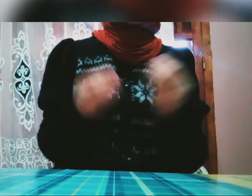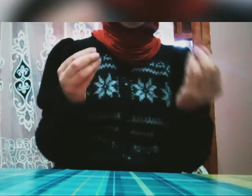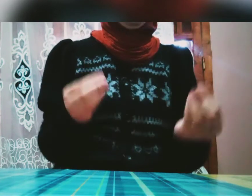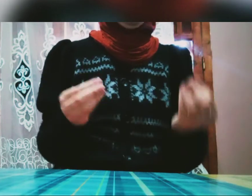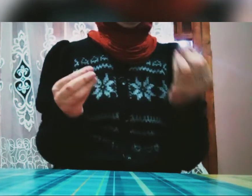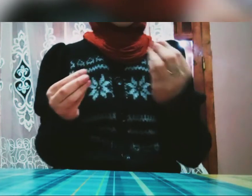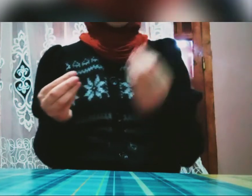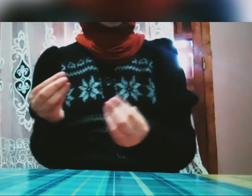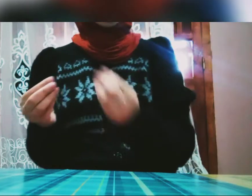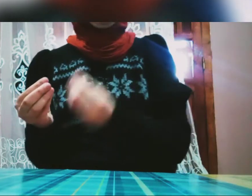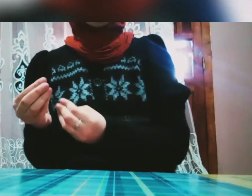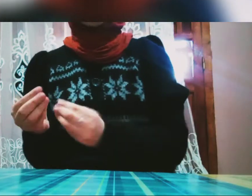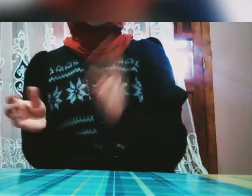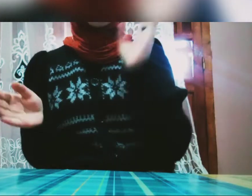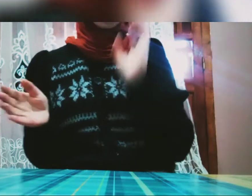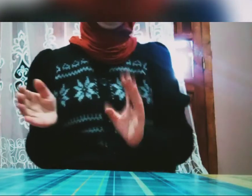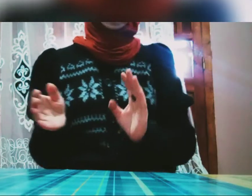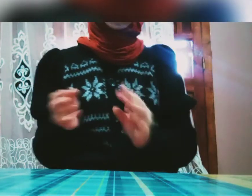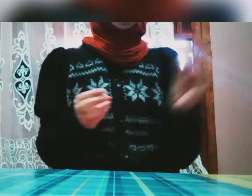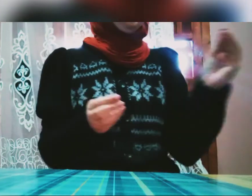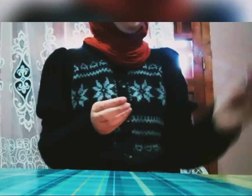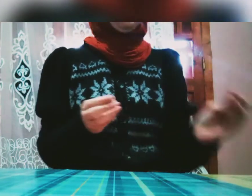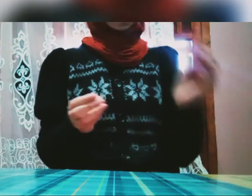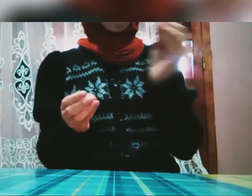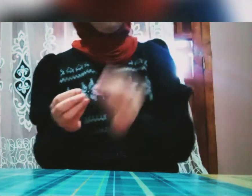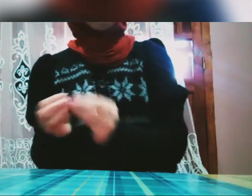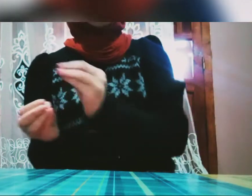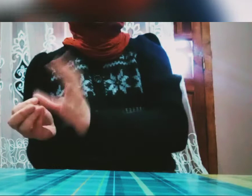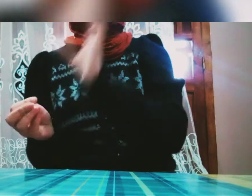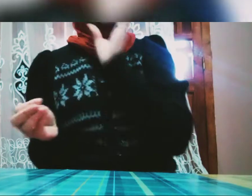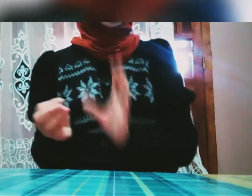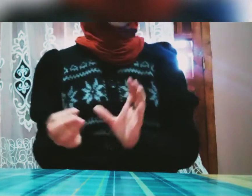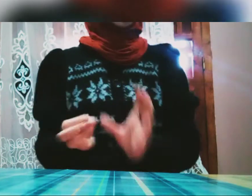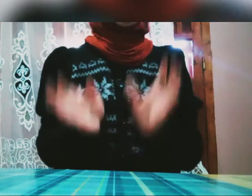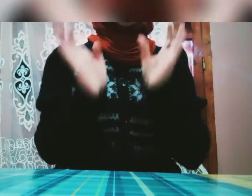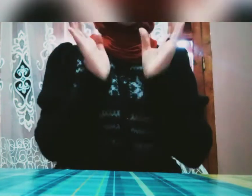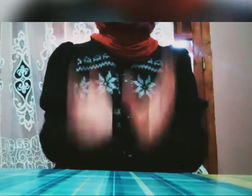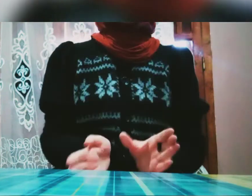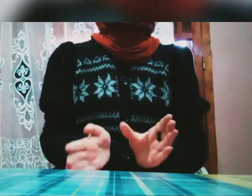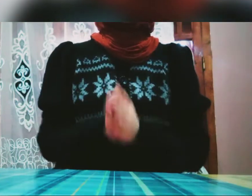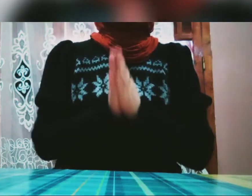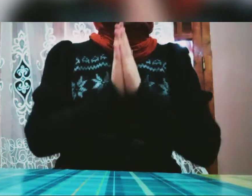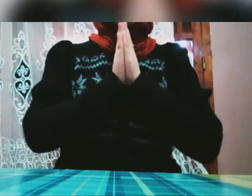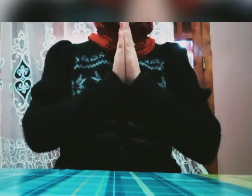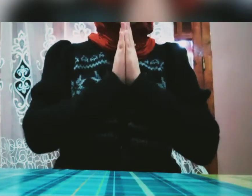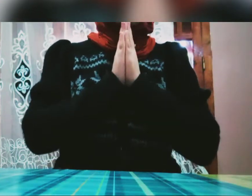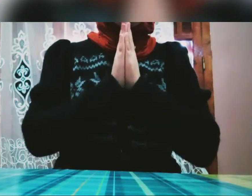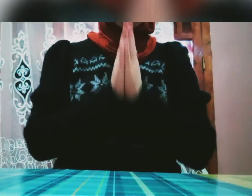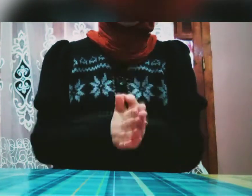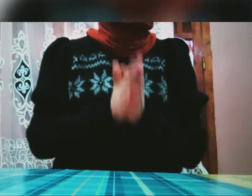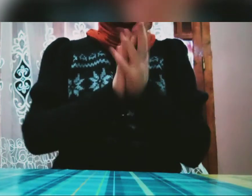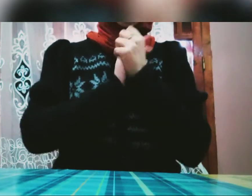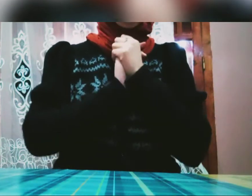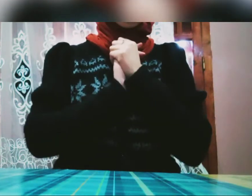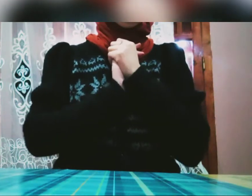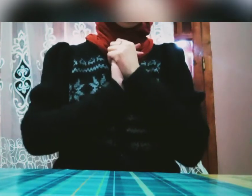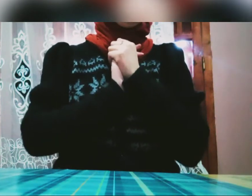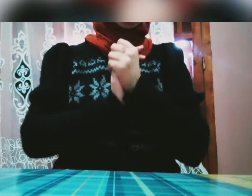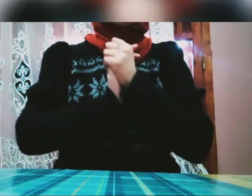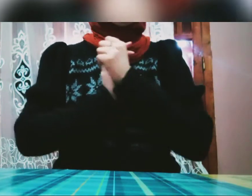الدال على فعل الخير مثل فاعله، الدال على الخير مثل فاعله. لذلك ديروا شير فضلا وليس